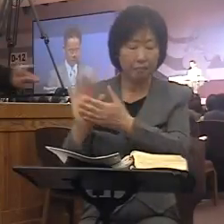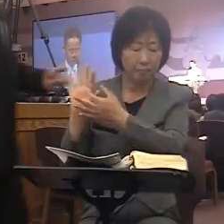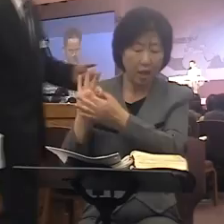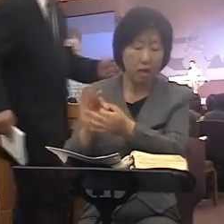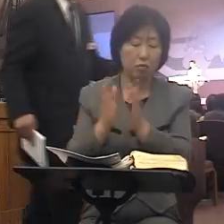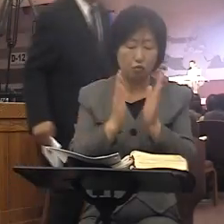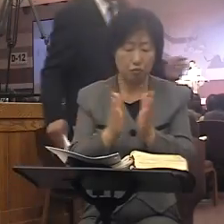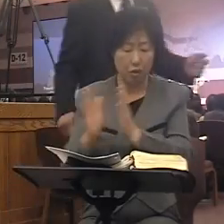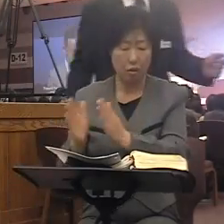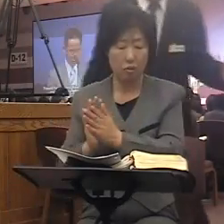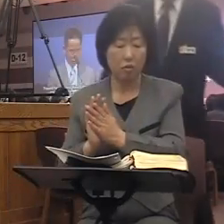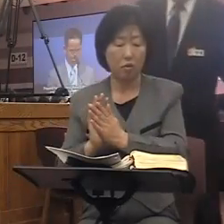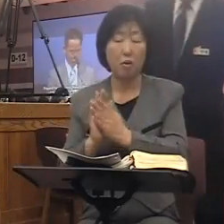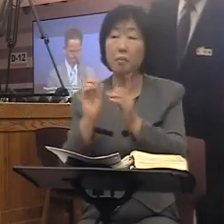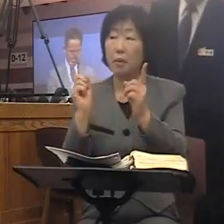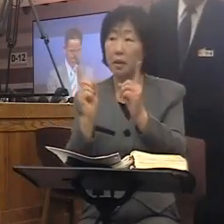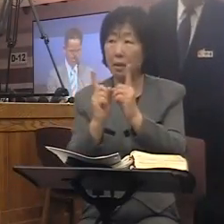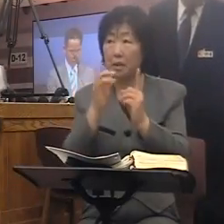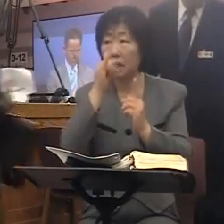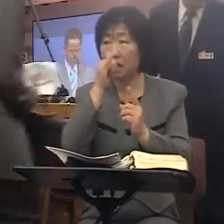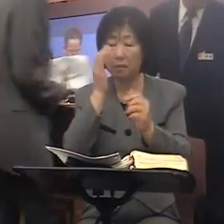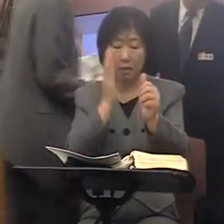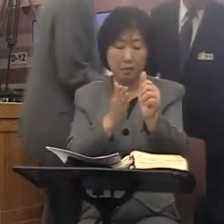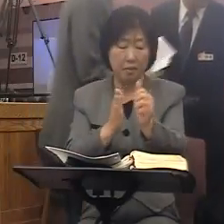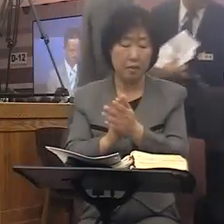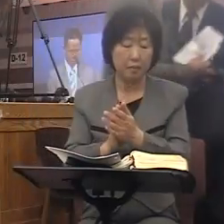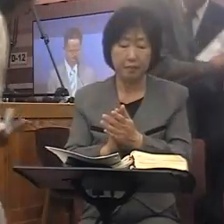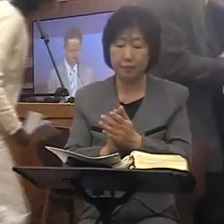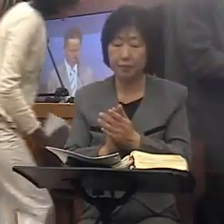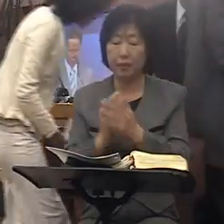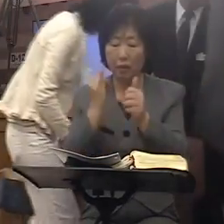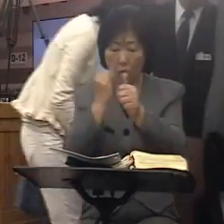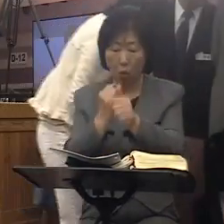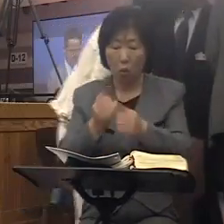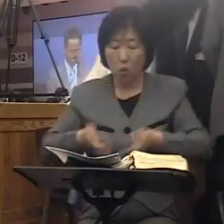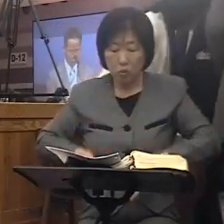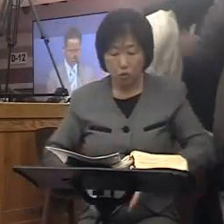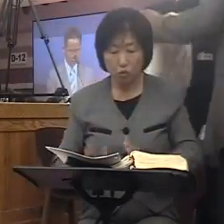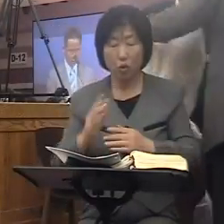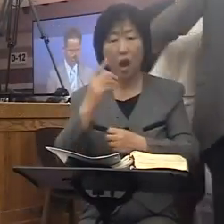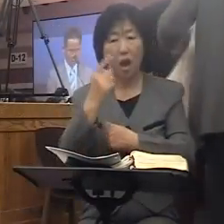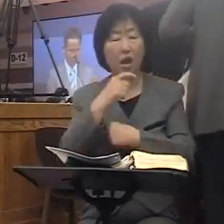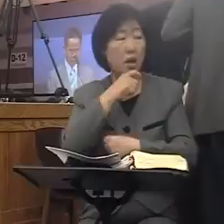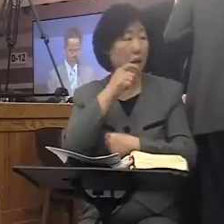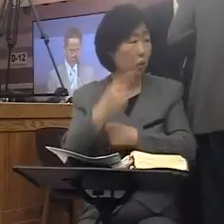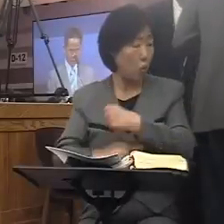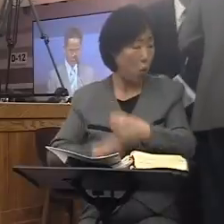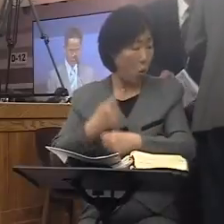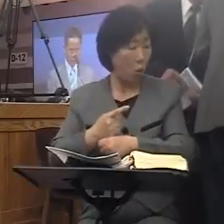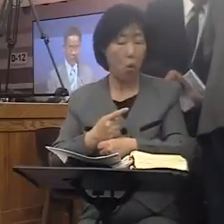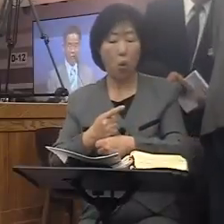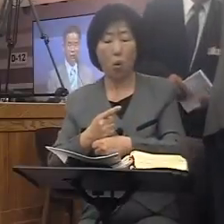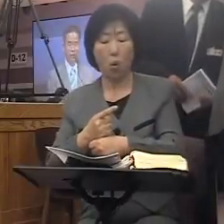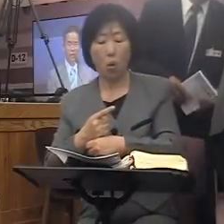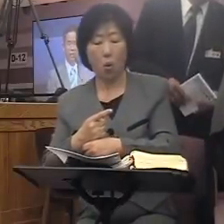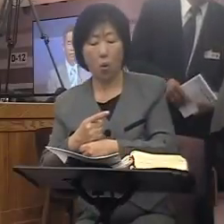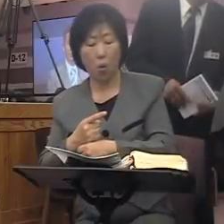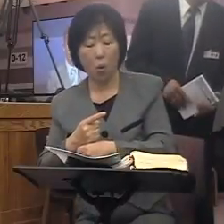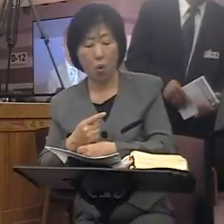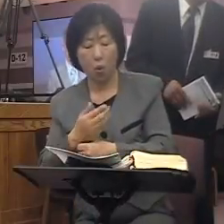있기를 바랍니다. 이번 주에도 축하할 가정들이 많습니다. 결혼, 출산, 돌, 개업 이